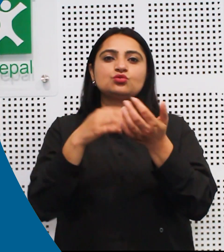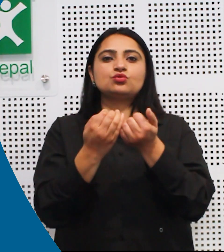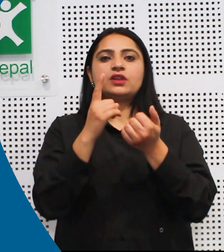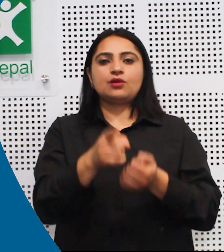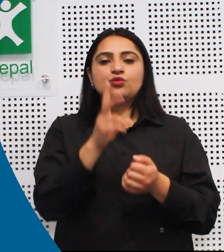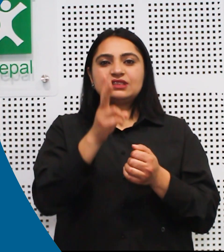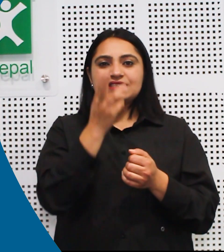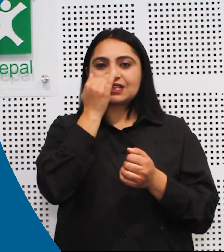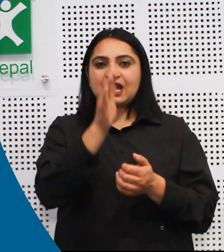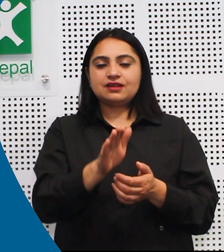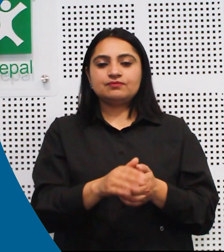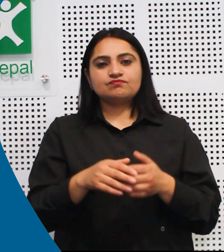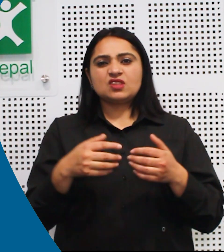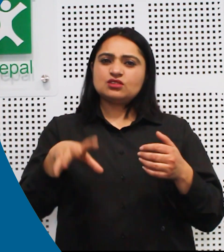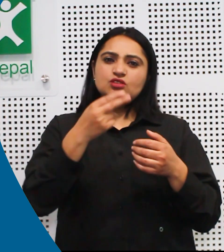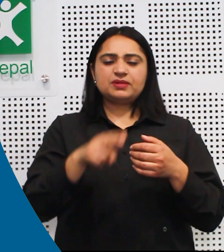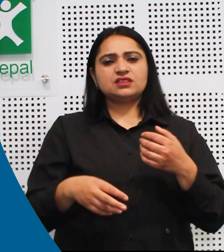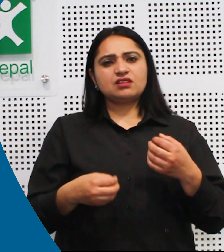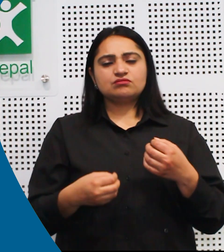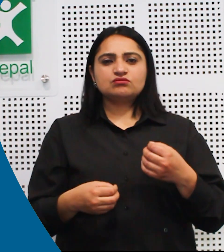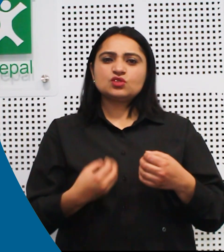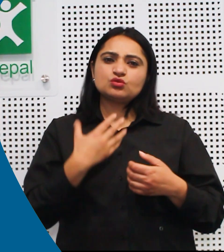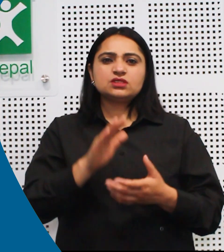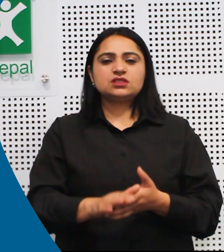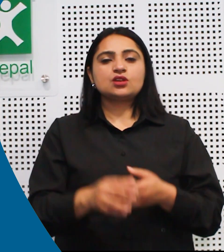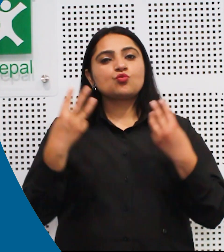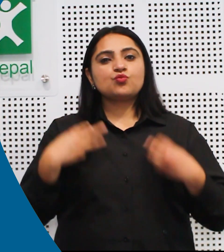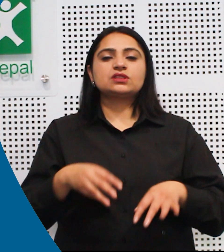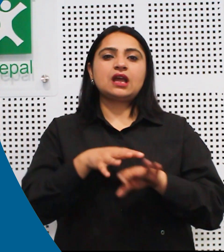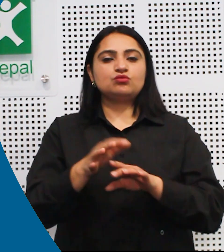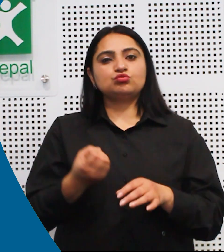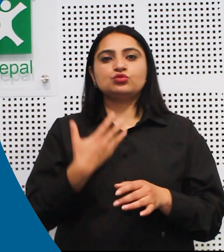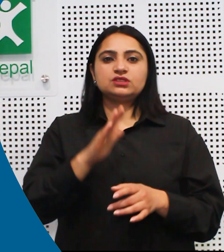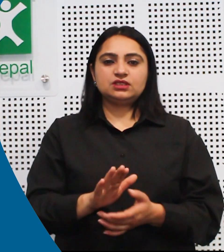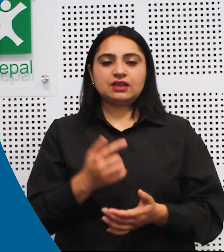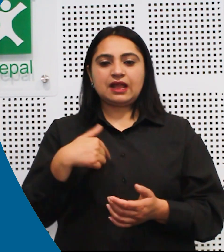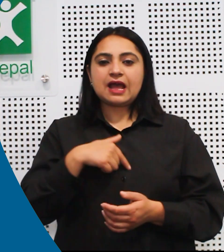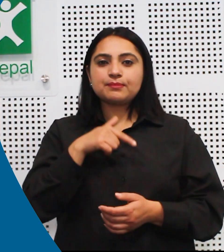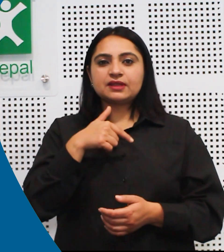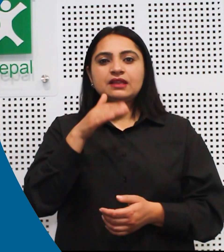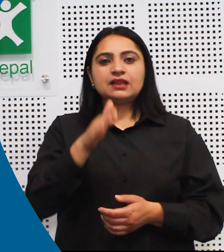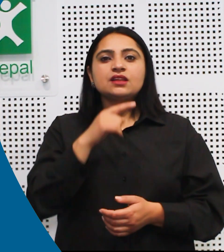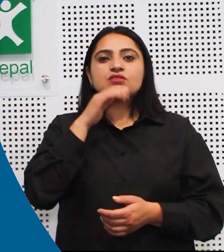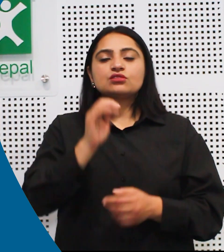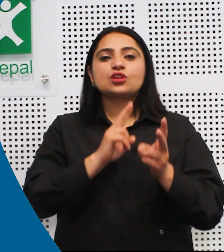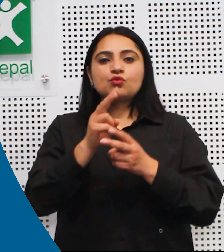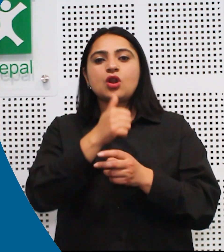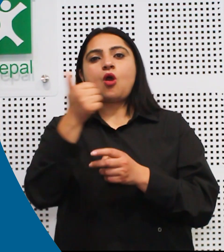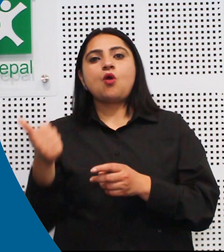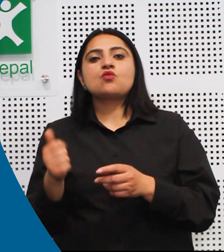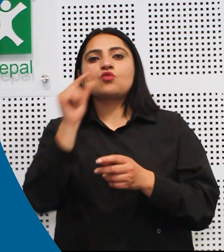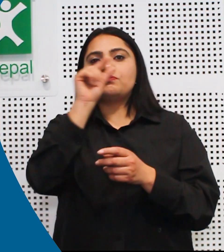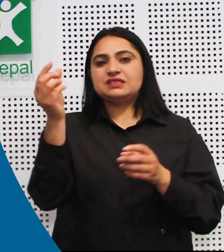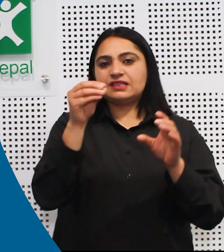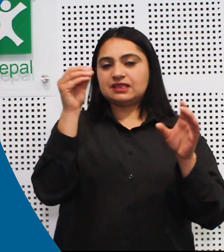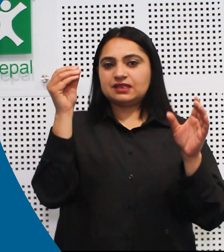त्यस कारणले उत्साह नै छ उपभोक्ताहरूमा। हामीले नसकेको कुराहरू चाहिँ अब एउटा अर्कै किसिमको शीर्षक